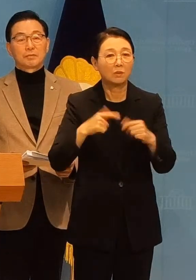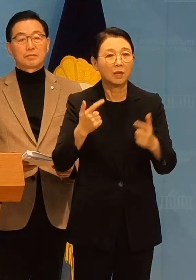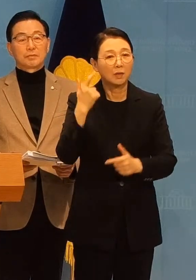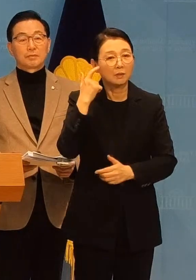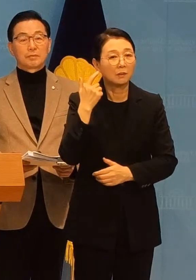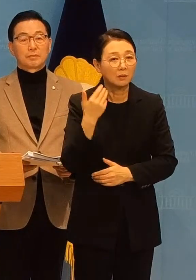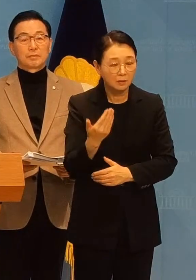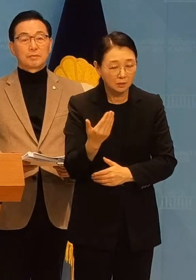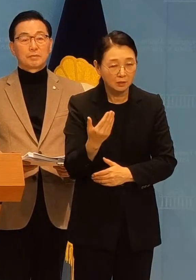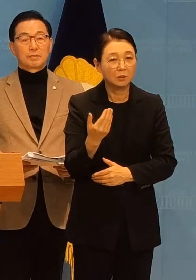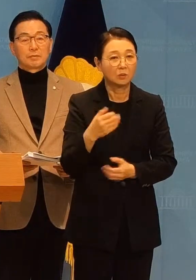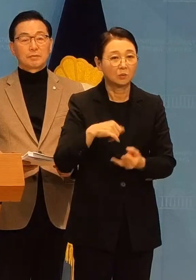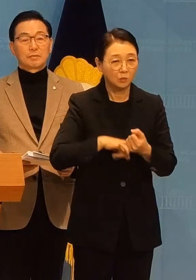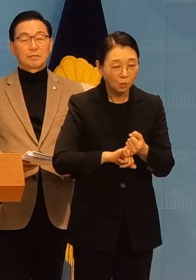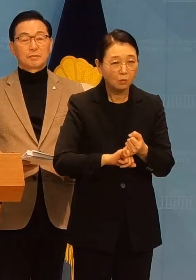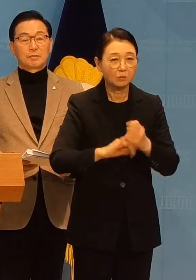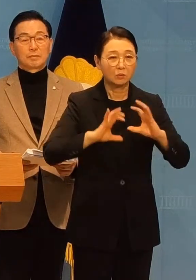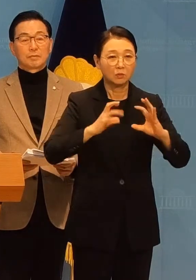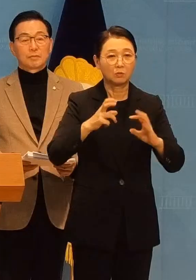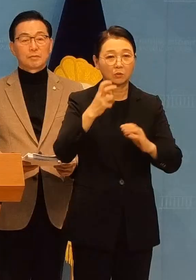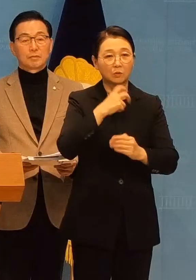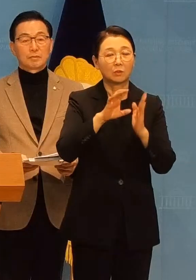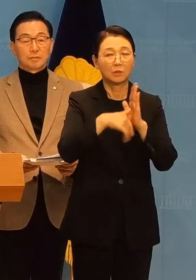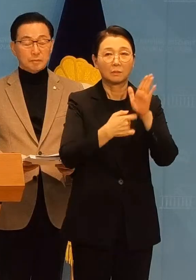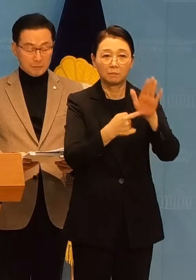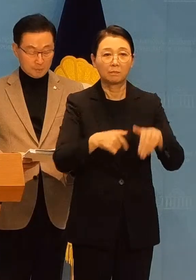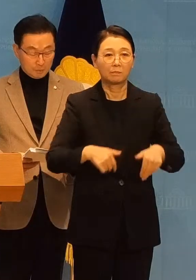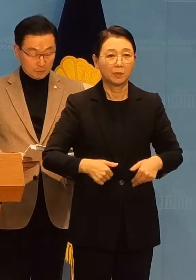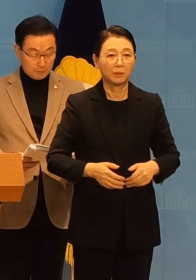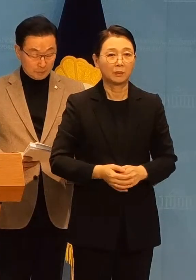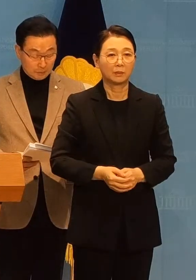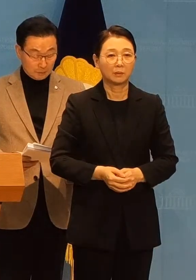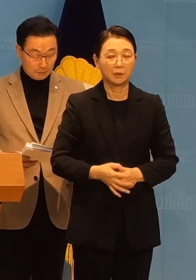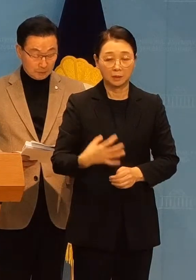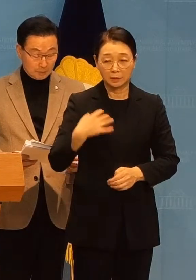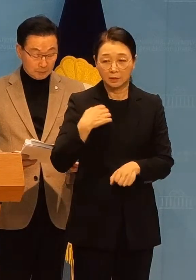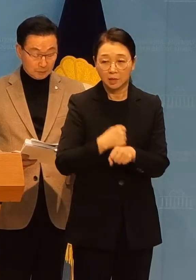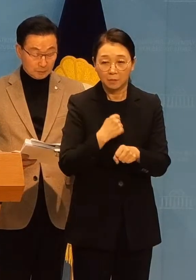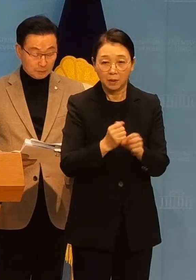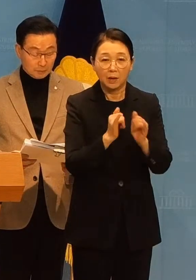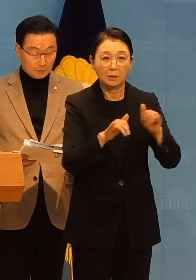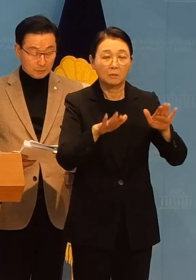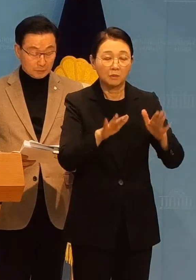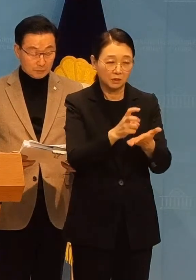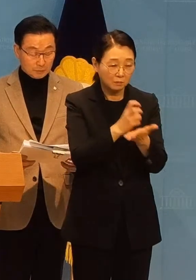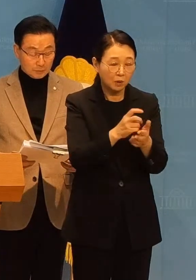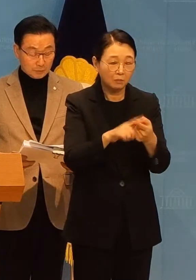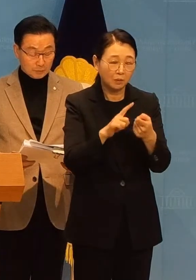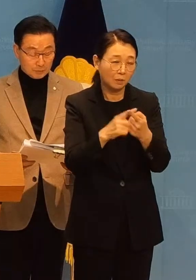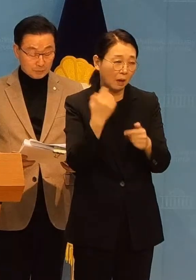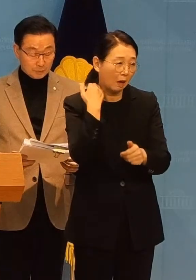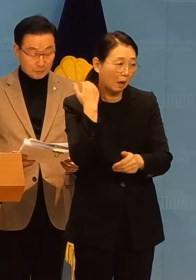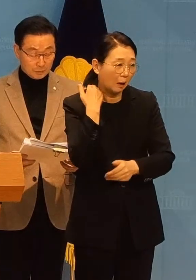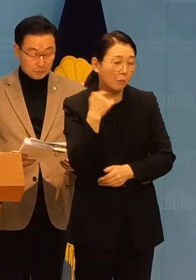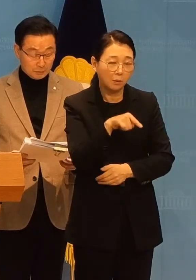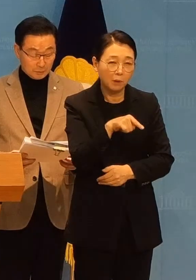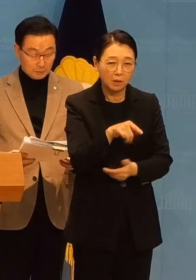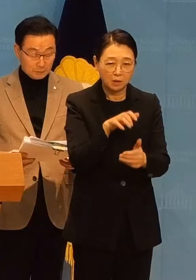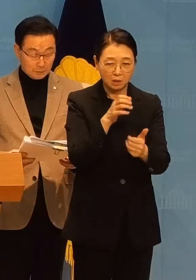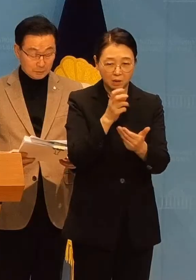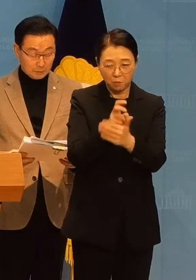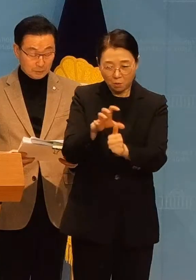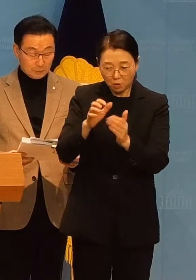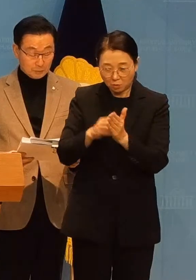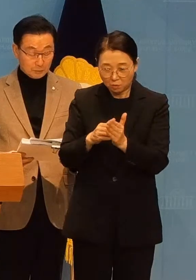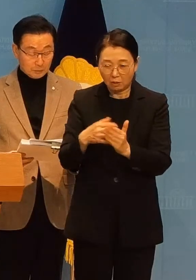아니었는지 반드시 국정조사에서 밝혀야 합니다. 책임져야 할 이들이 현행법의 사각지대를 틈타 책임을